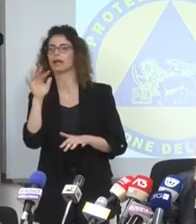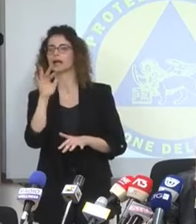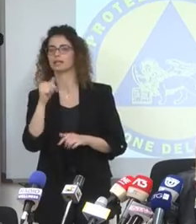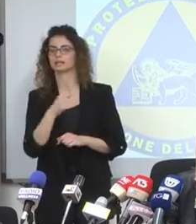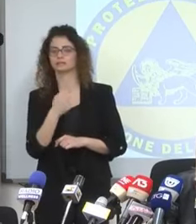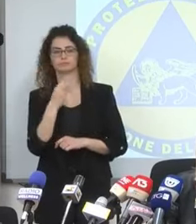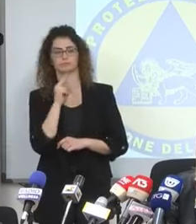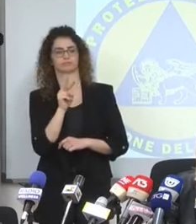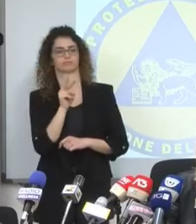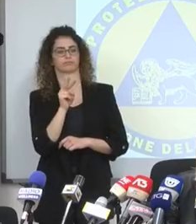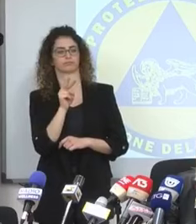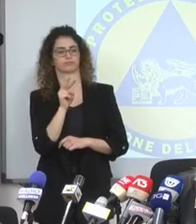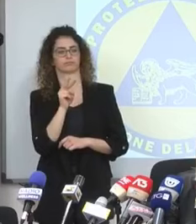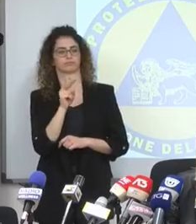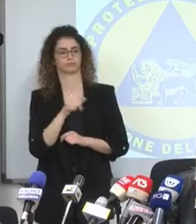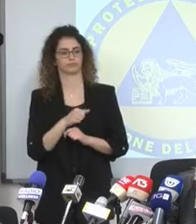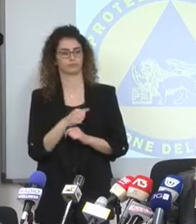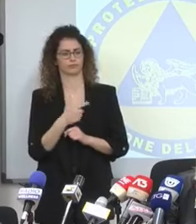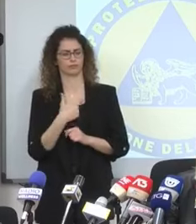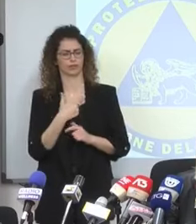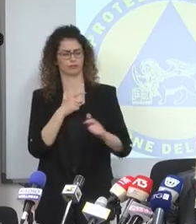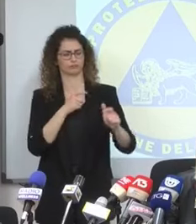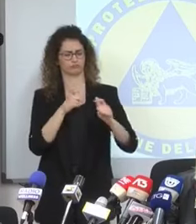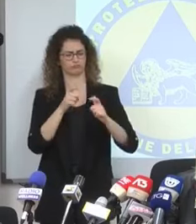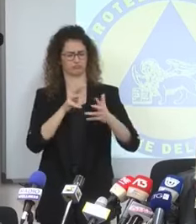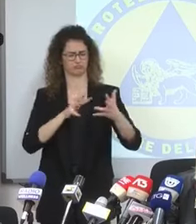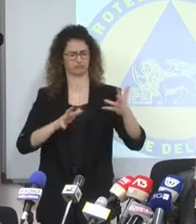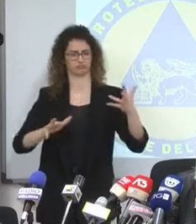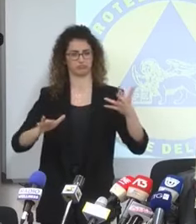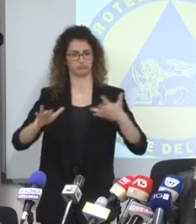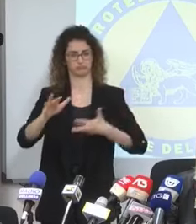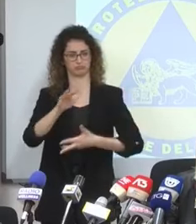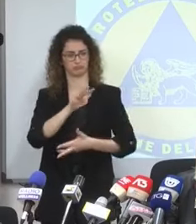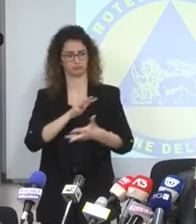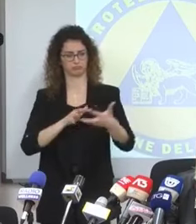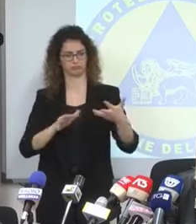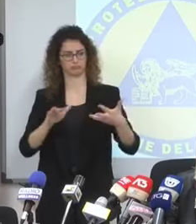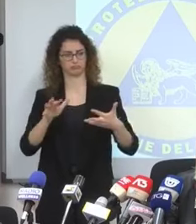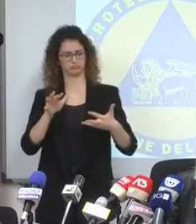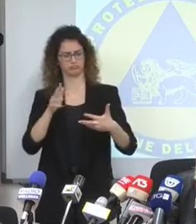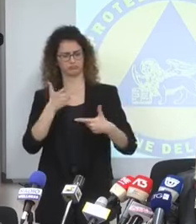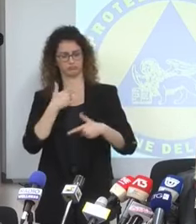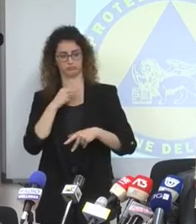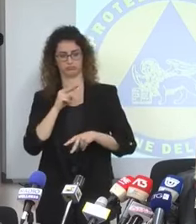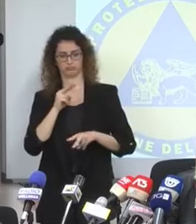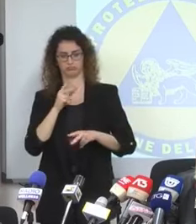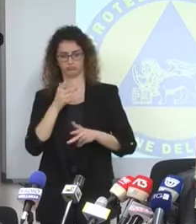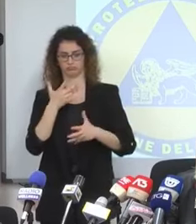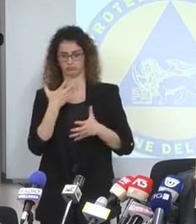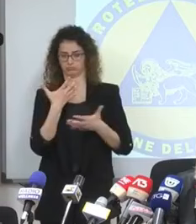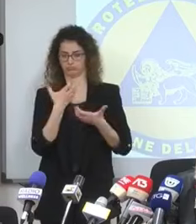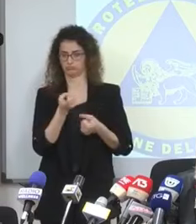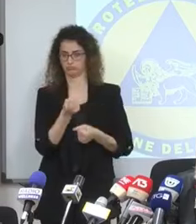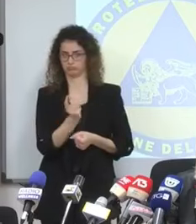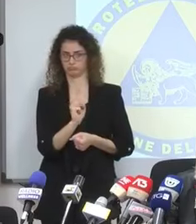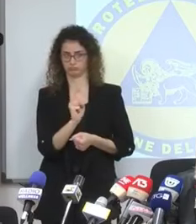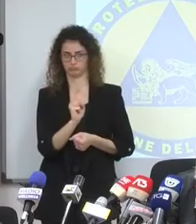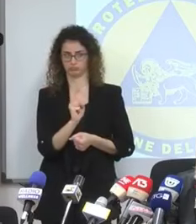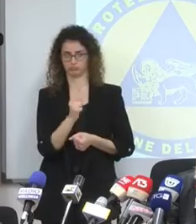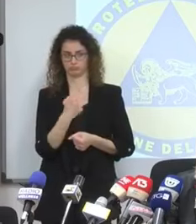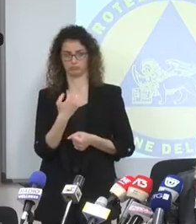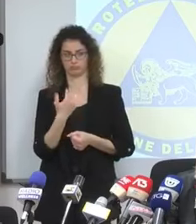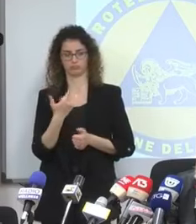di fronte alla comunicazione caotica e francamente inaccettabile che c'è stata da parte